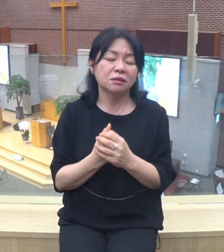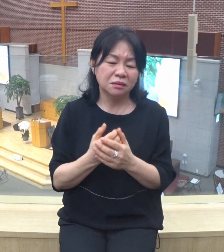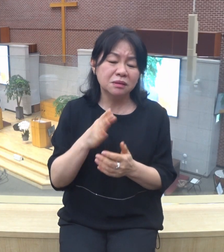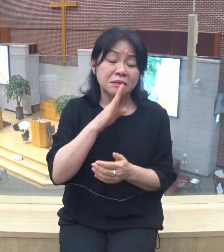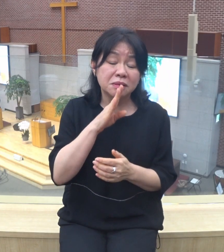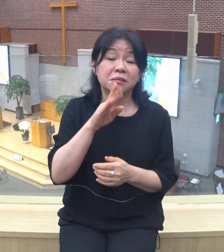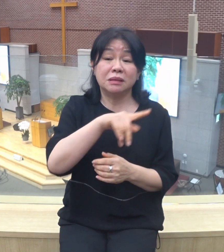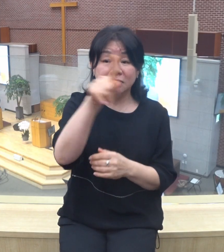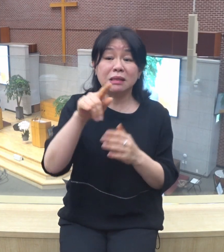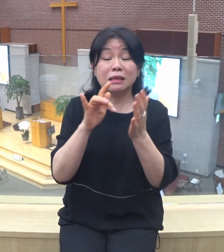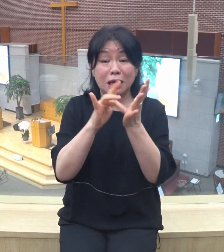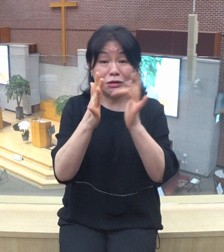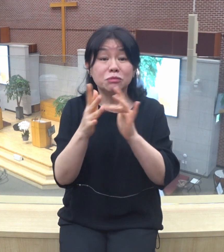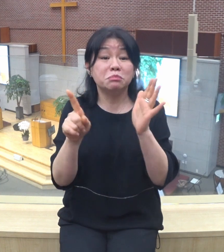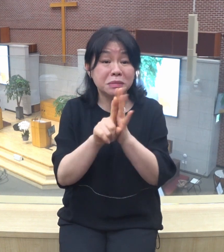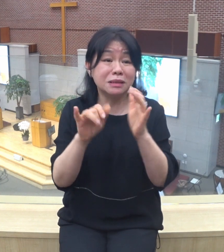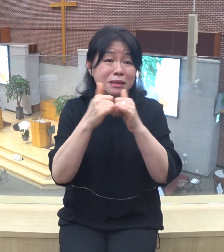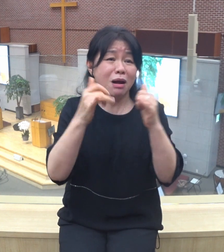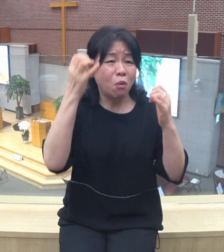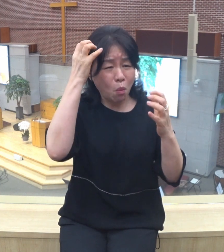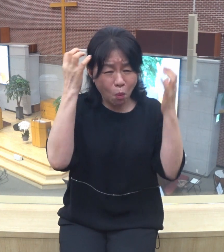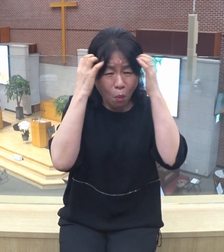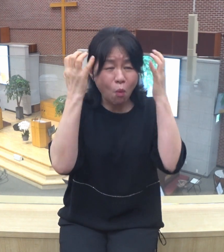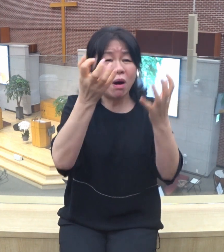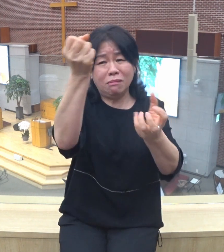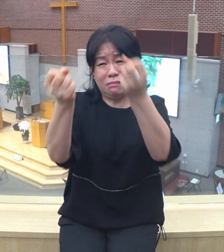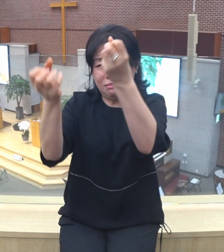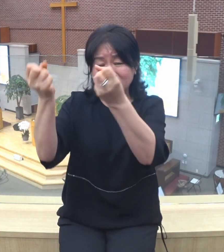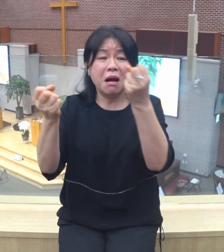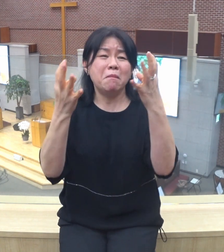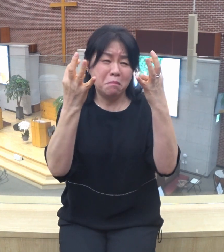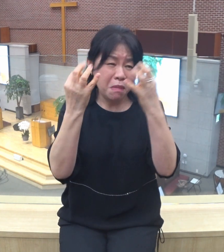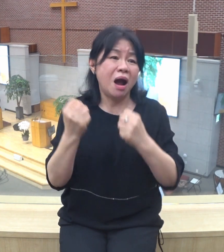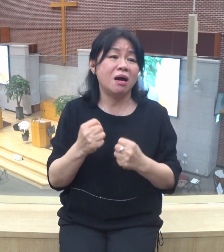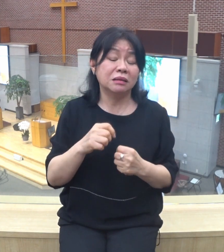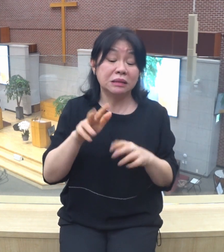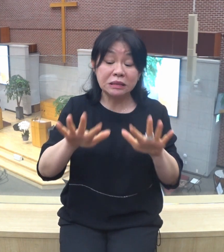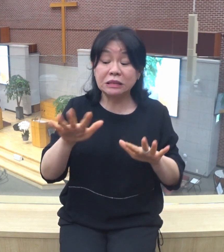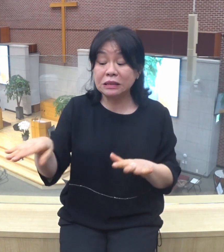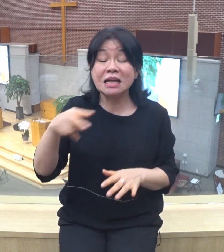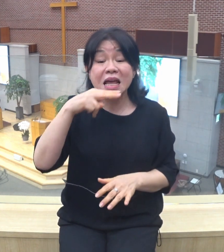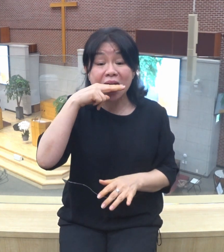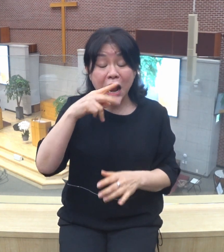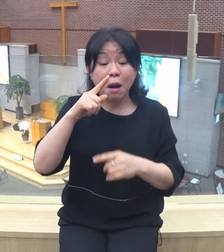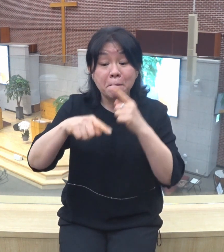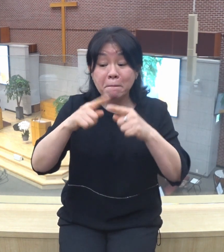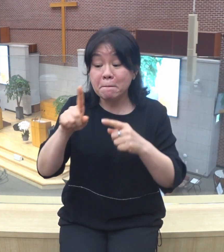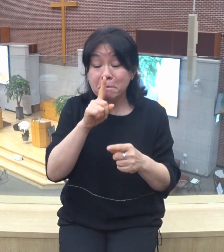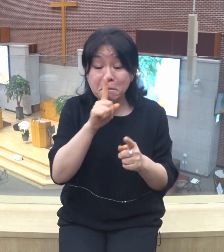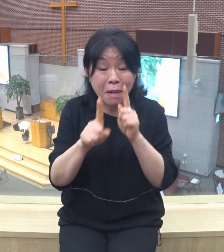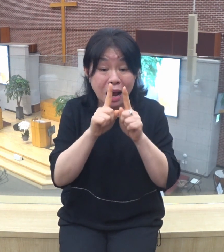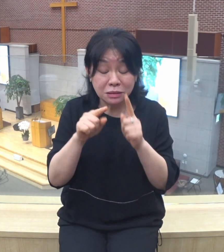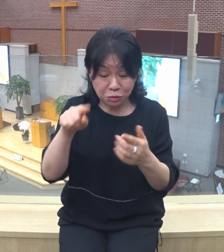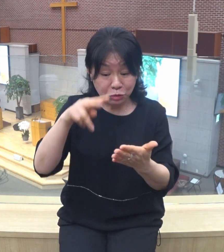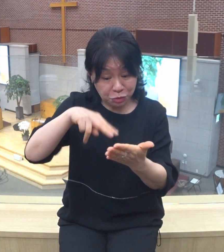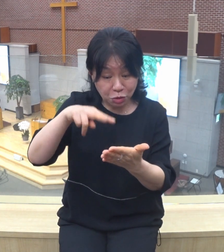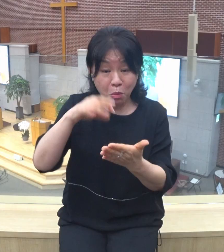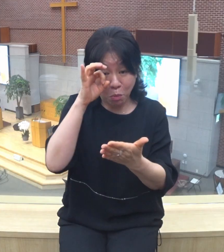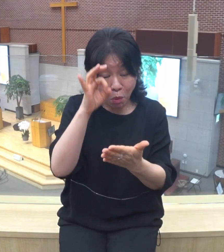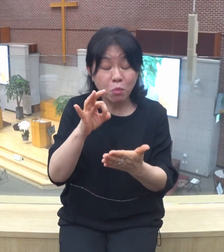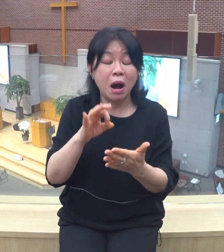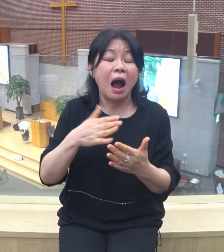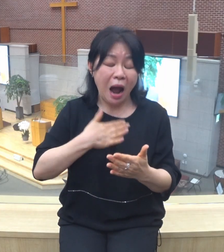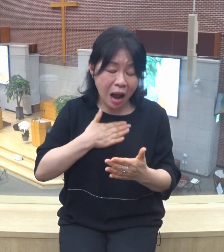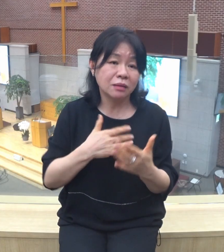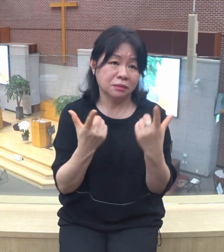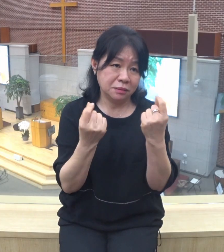수많은 그리스도인들이 고난 가운데서 이 사랑의 말씀을 통해 하나님을 만났던 구절입니다. 아마 이 첫